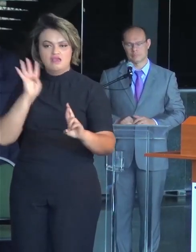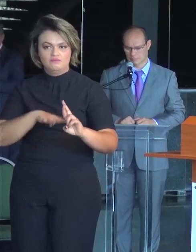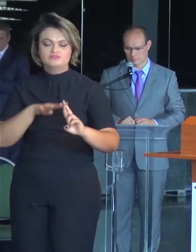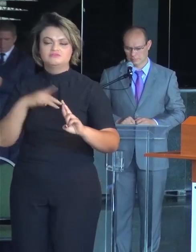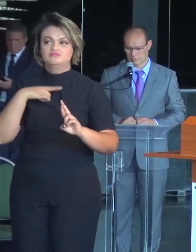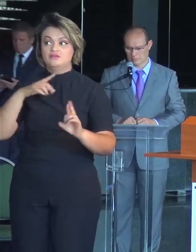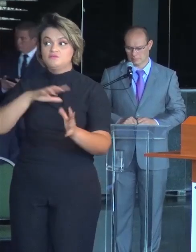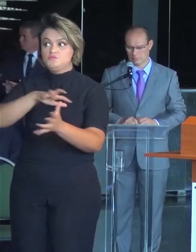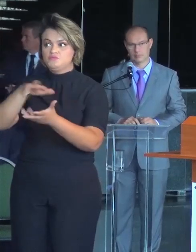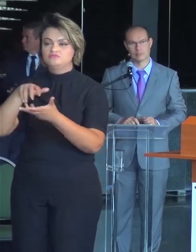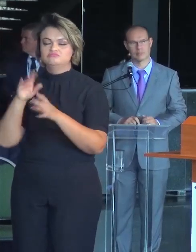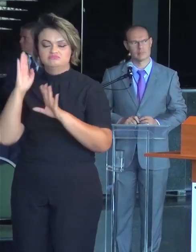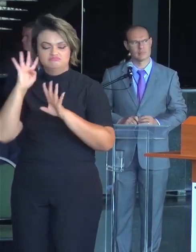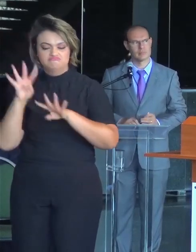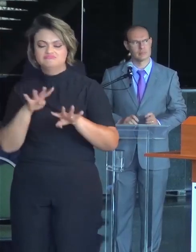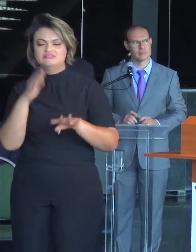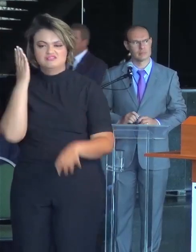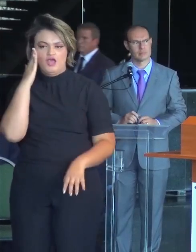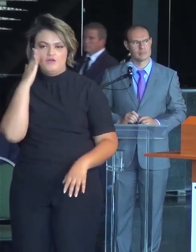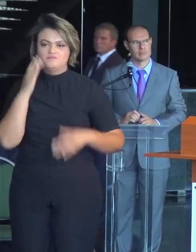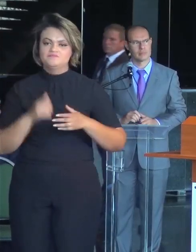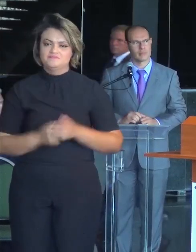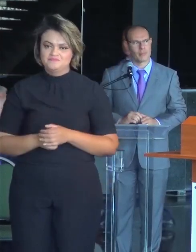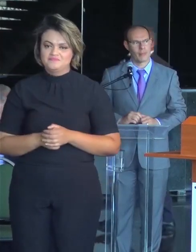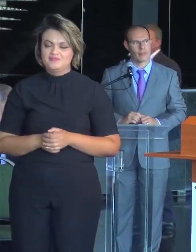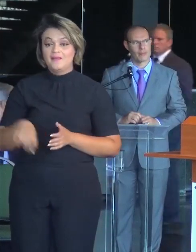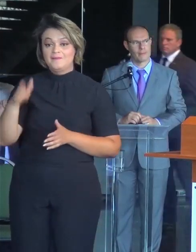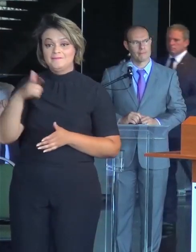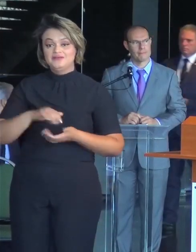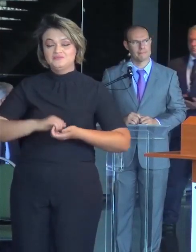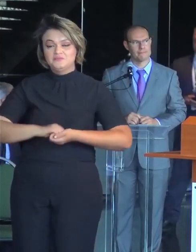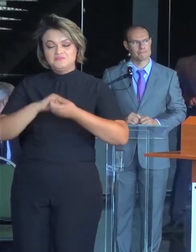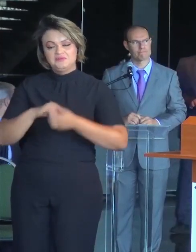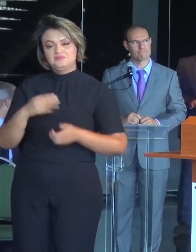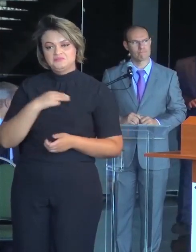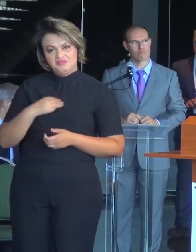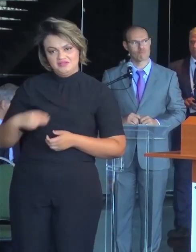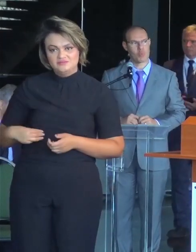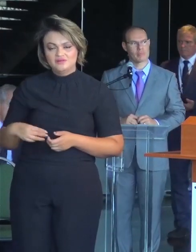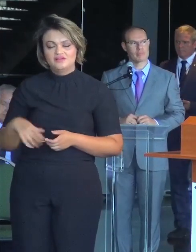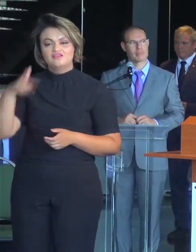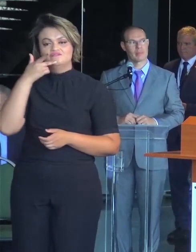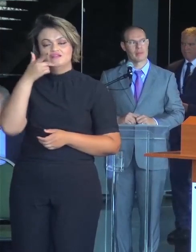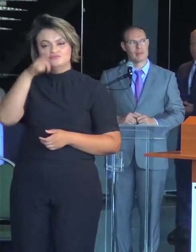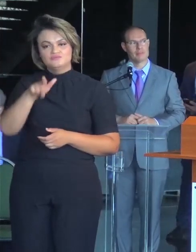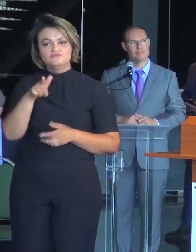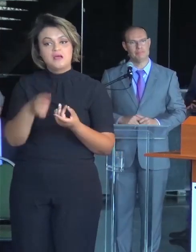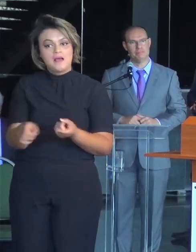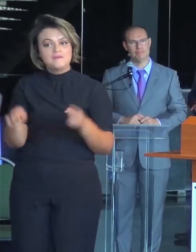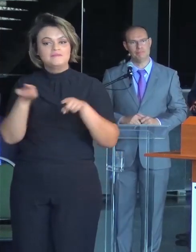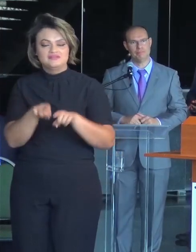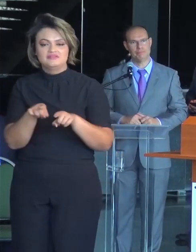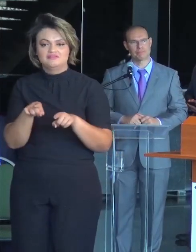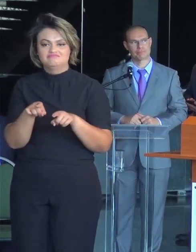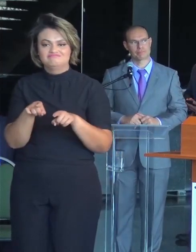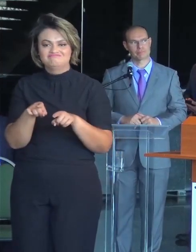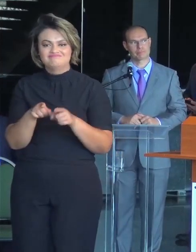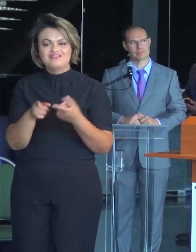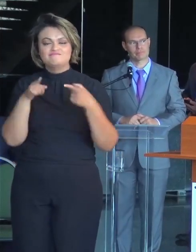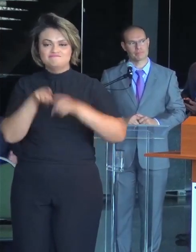reconhecido mundialmente. Aproveito para cumprimentar o nosso ministro e também reiterar a nossa parceria, ministro